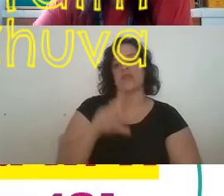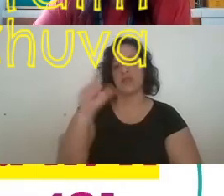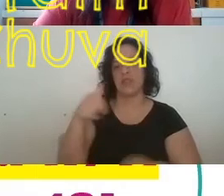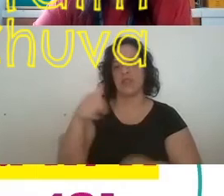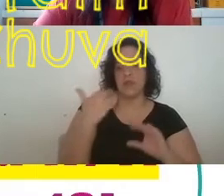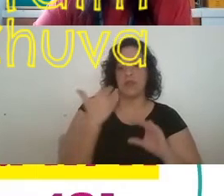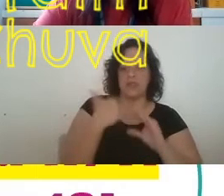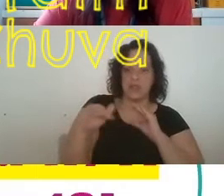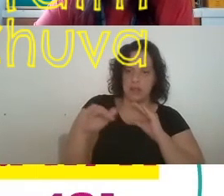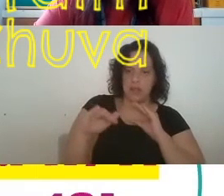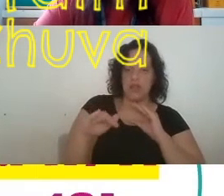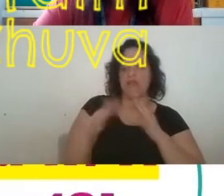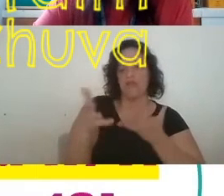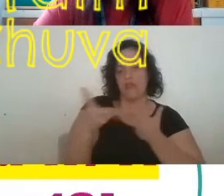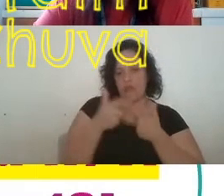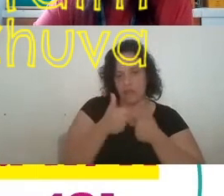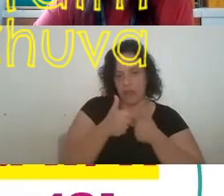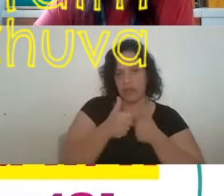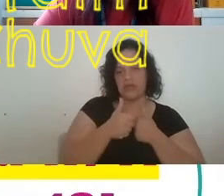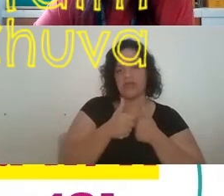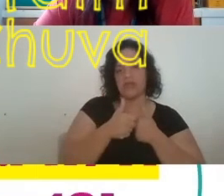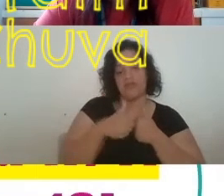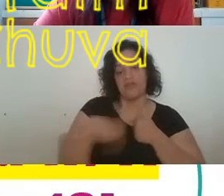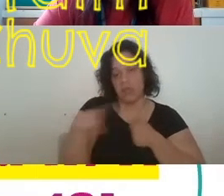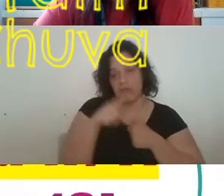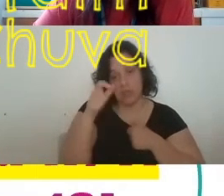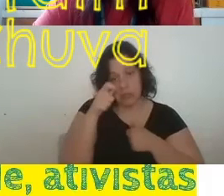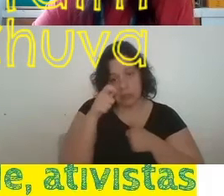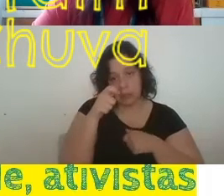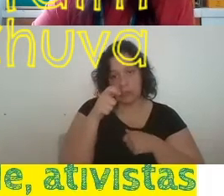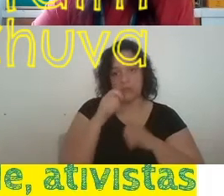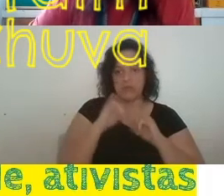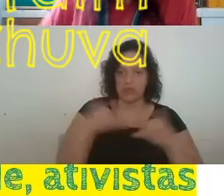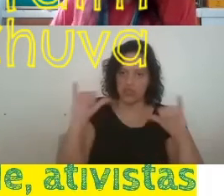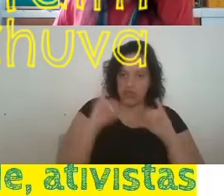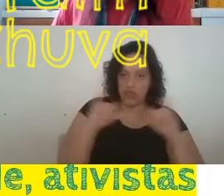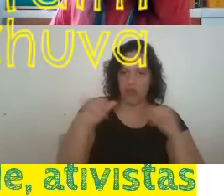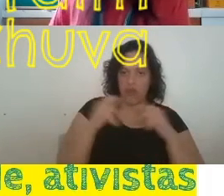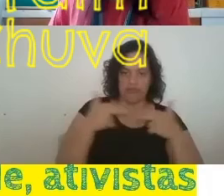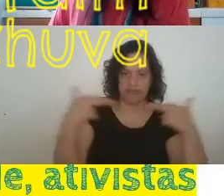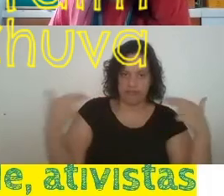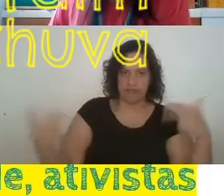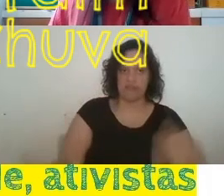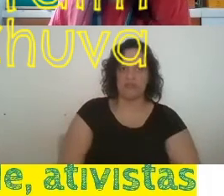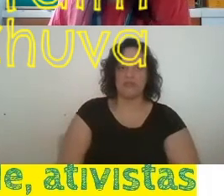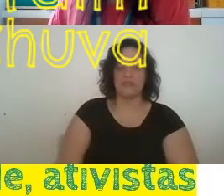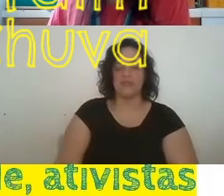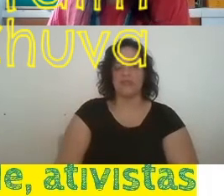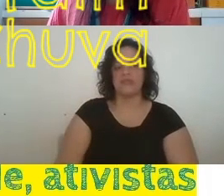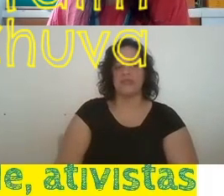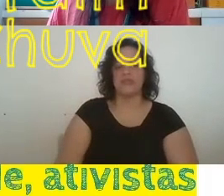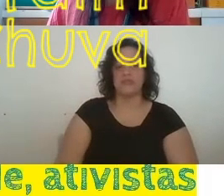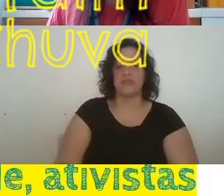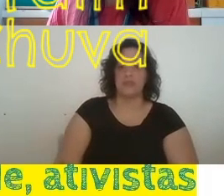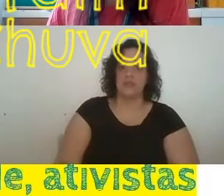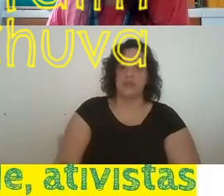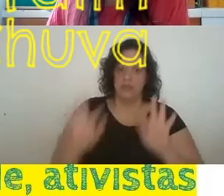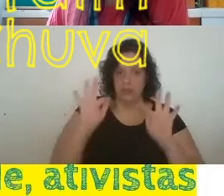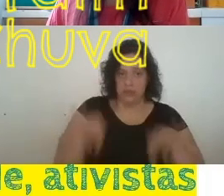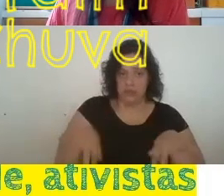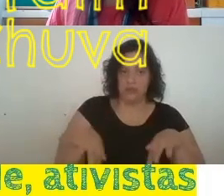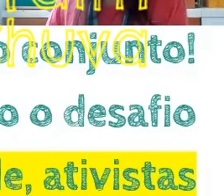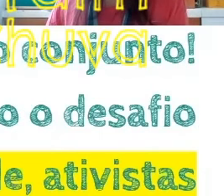aí vocês poderem participar, divulgar e tudo mais. E aí, para acabar, para finalizar realmente,